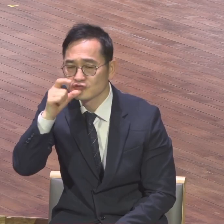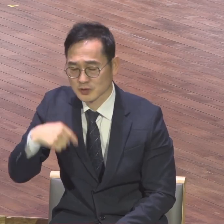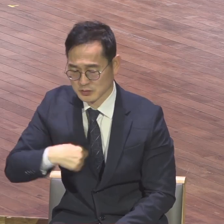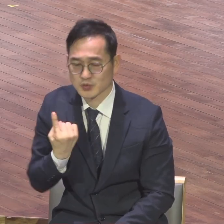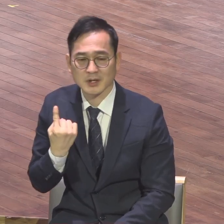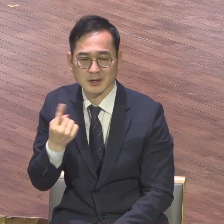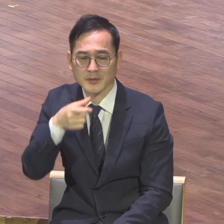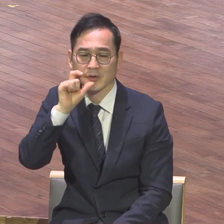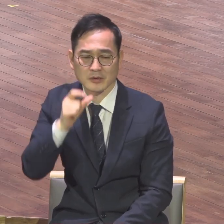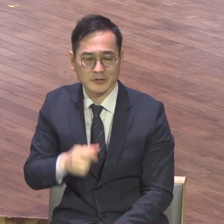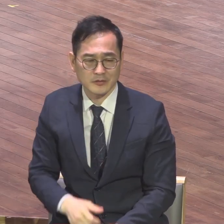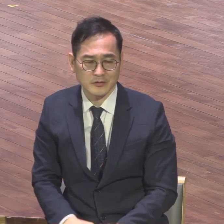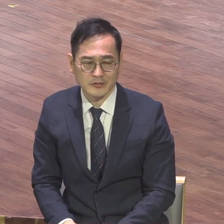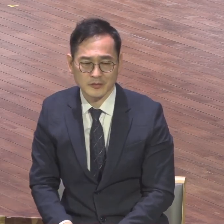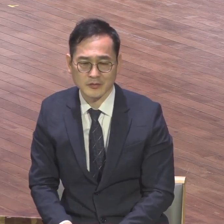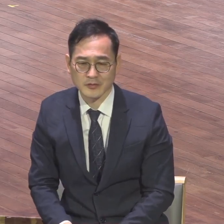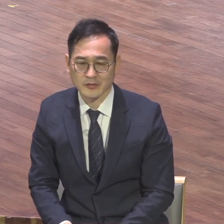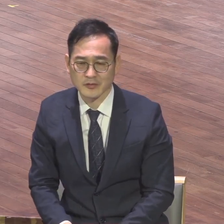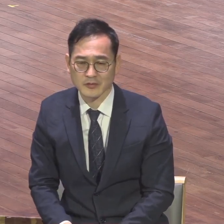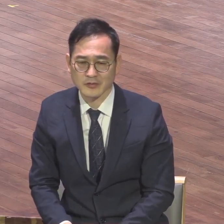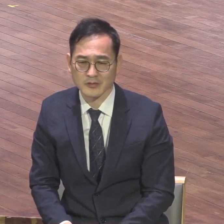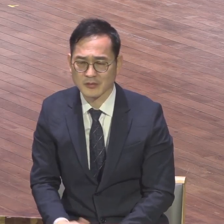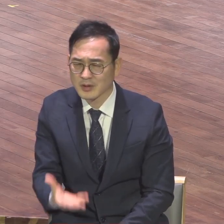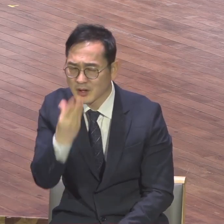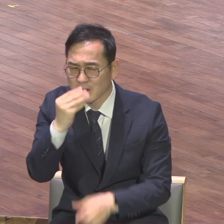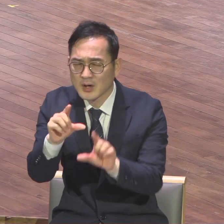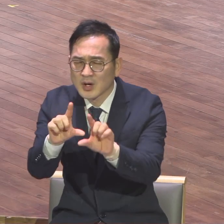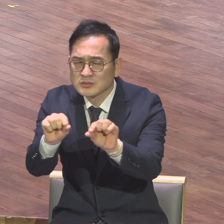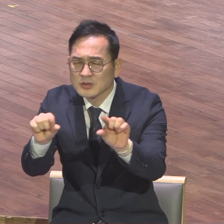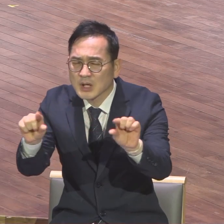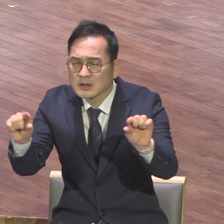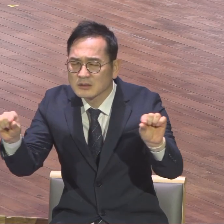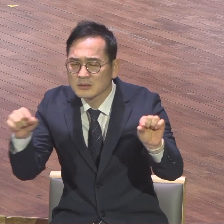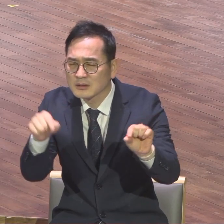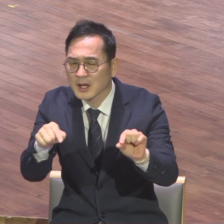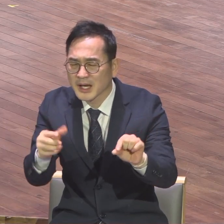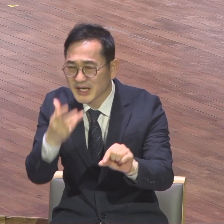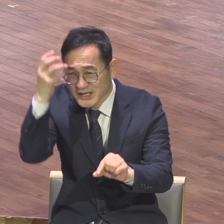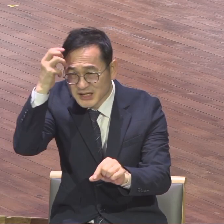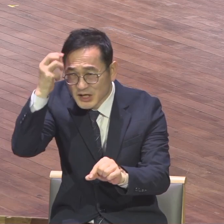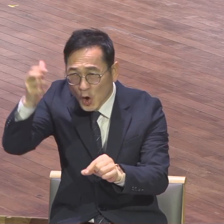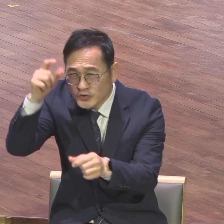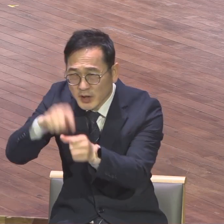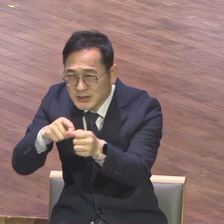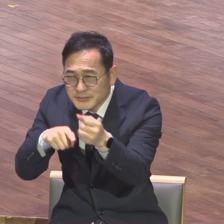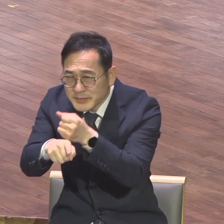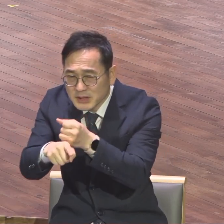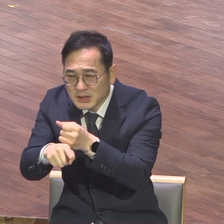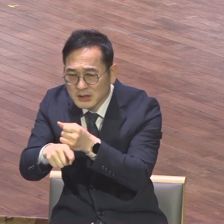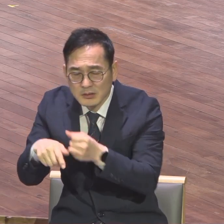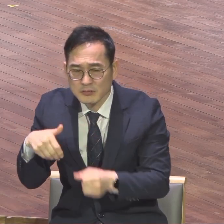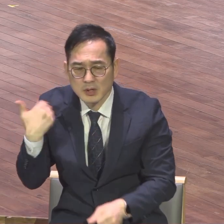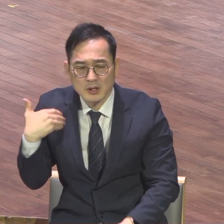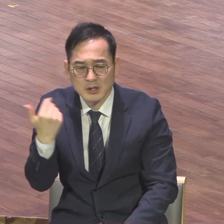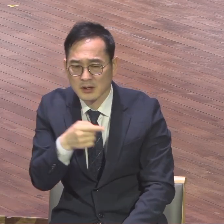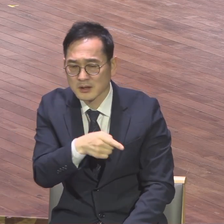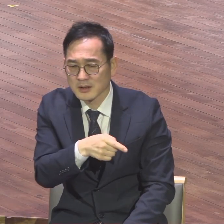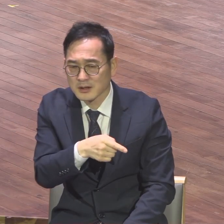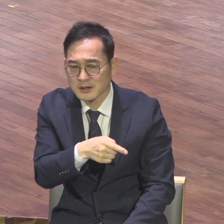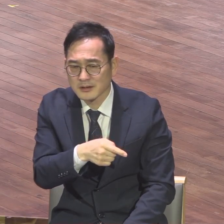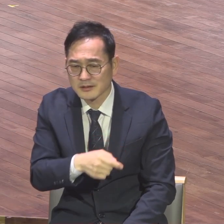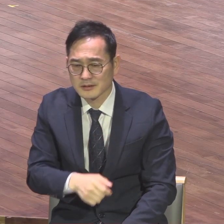결국은 이런 식으로 흐르면서 성찬에 담겨져 있는 영적 본질을 다 놓치게 됐어요. 그래서